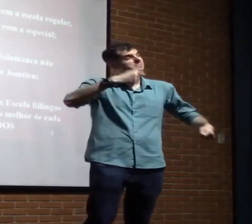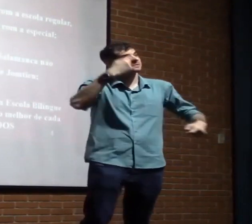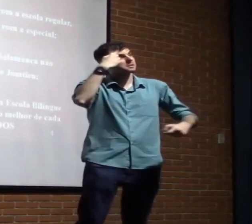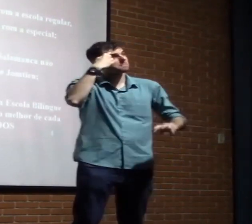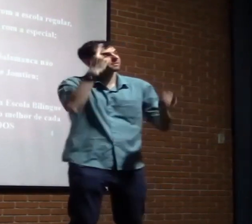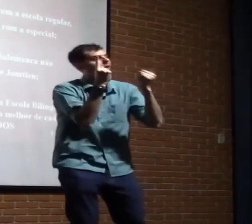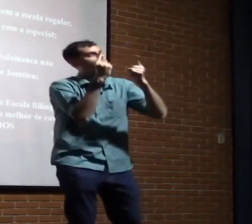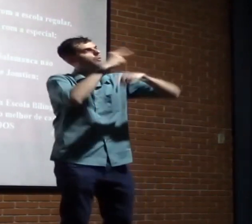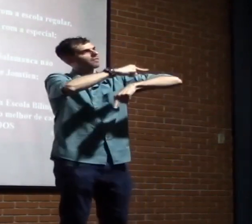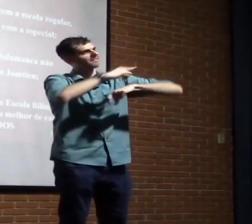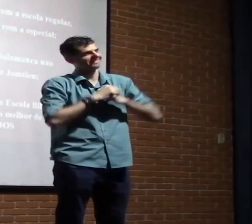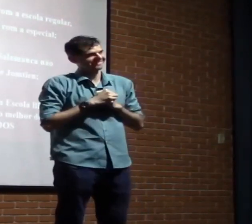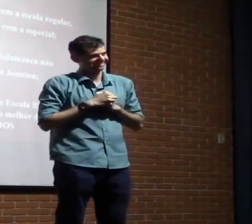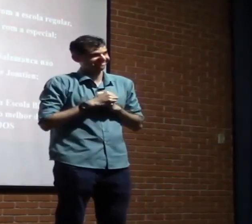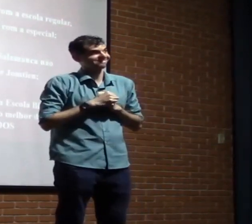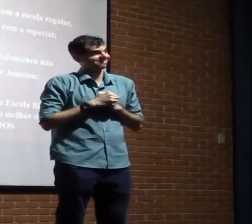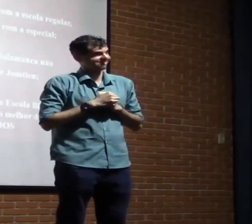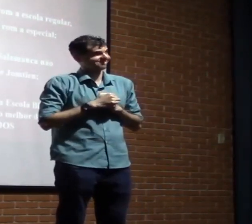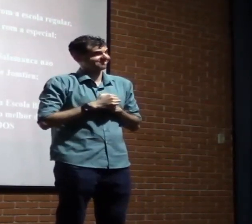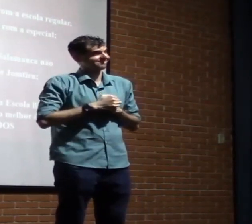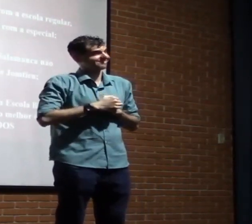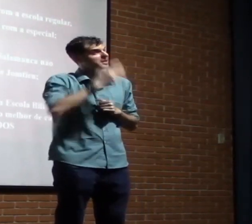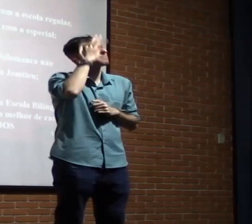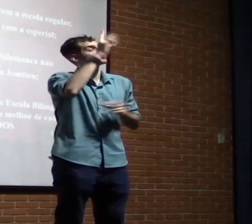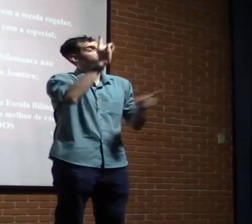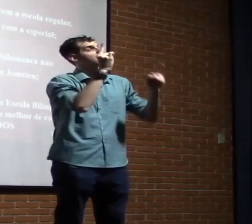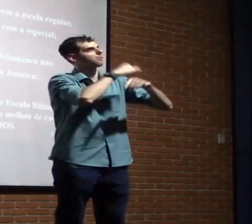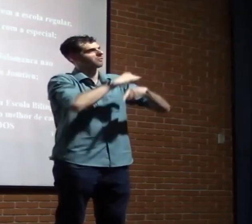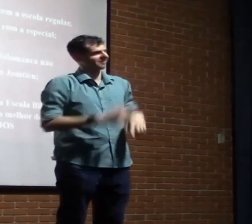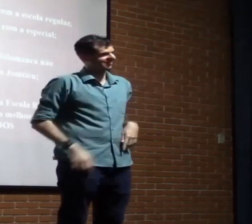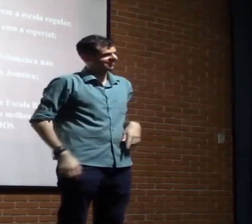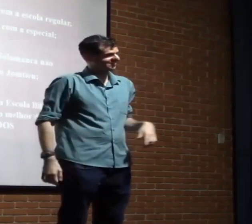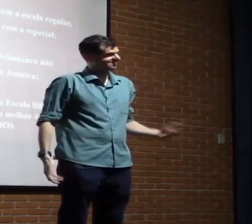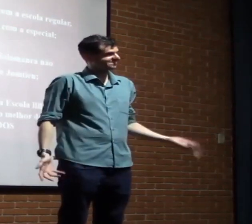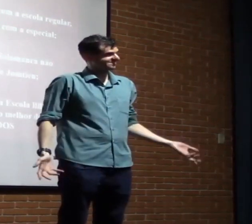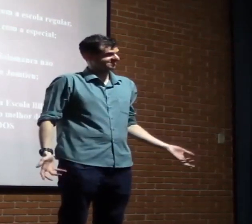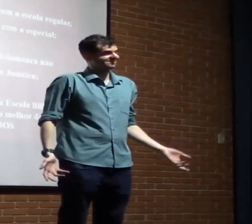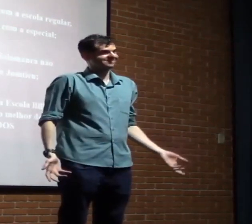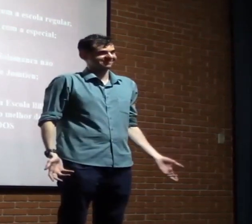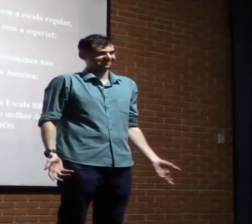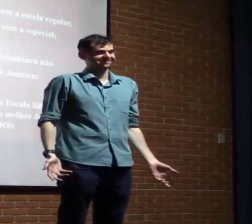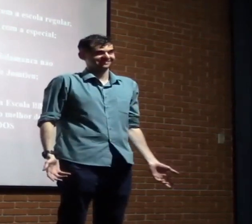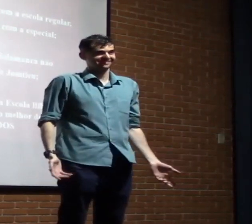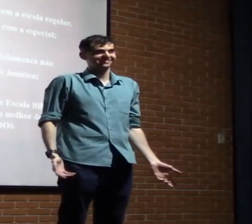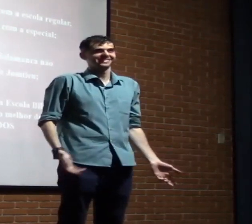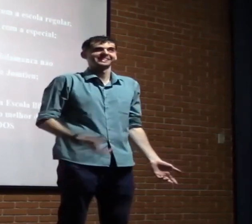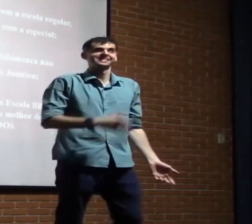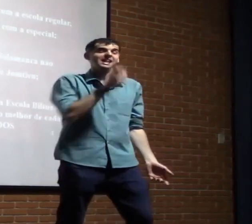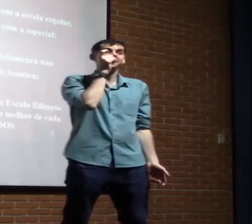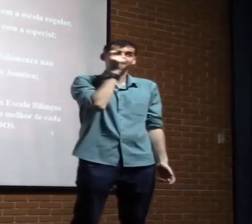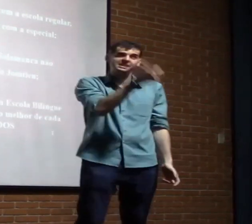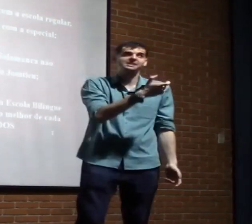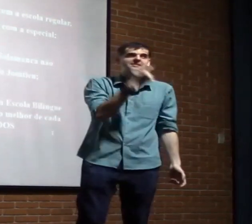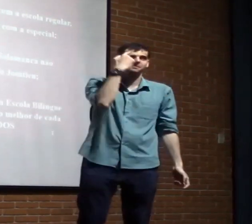aceitem profissionais ouvintes. É invertida a situação, é realmente invertido. É invertido uma situação como essa.